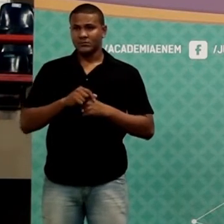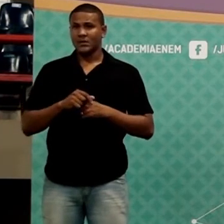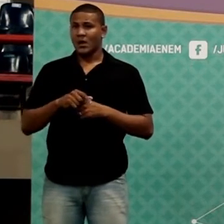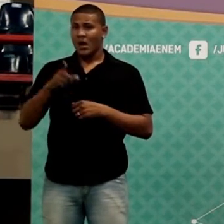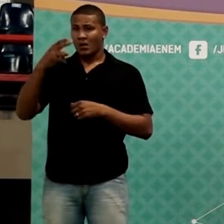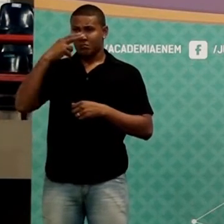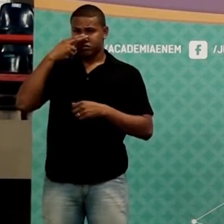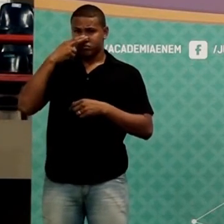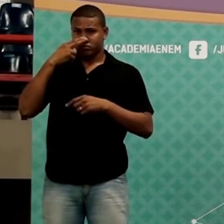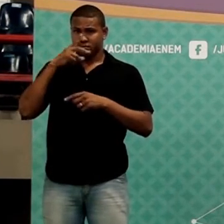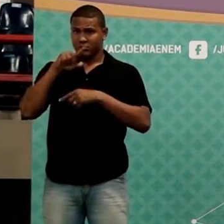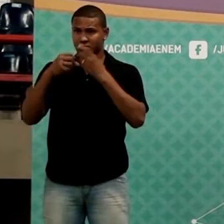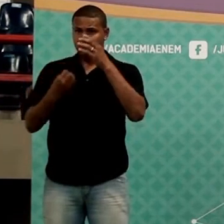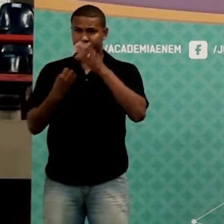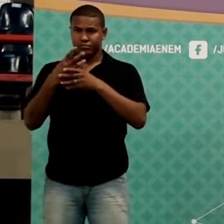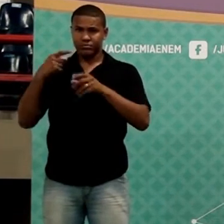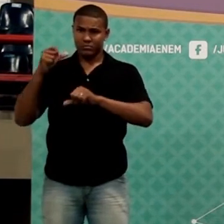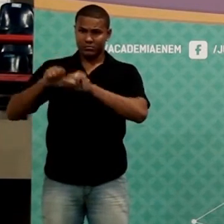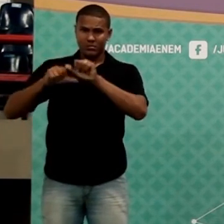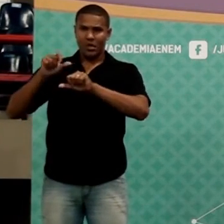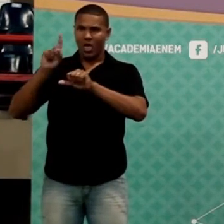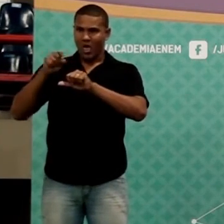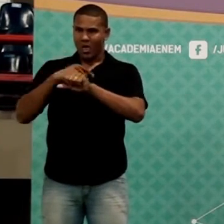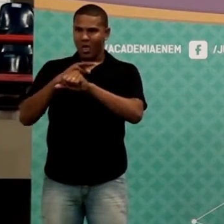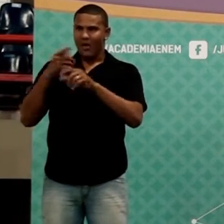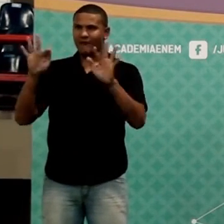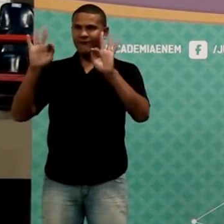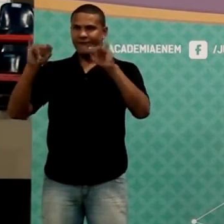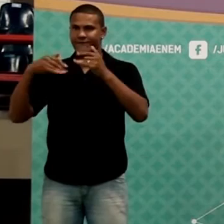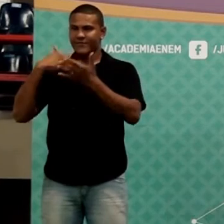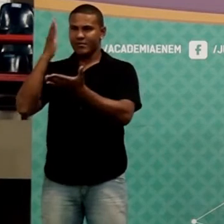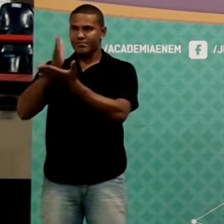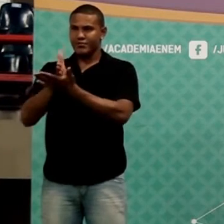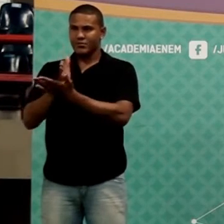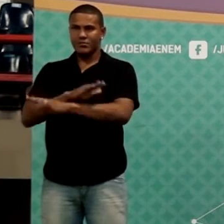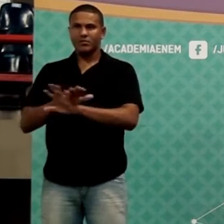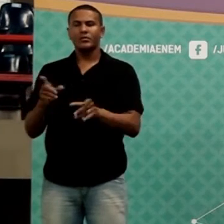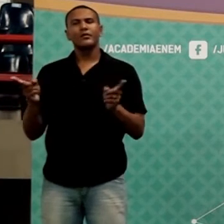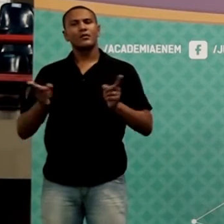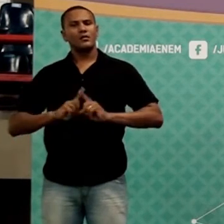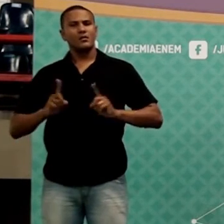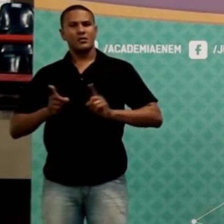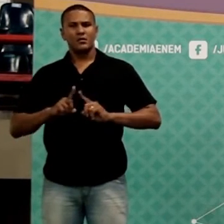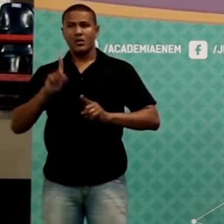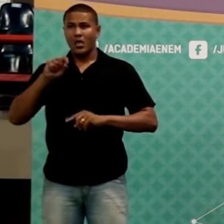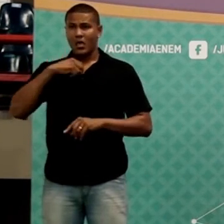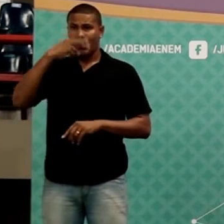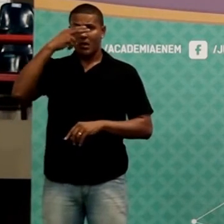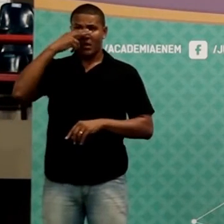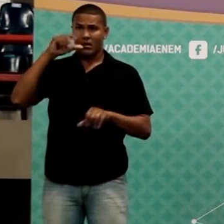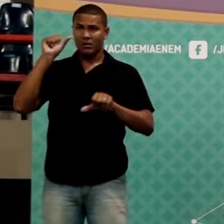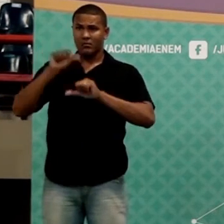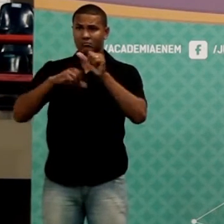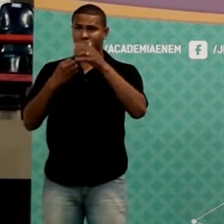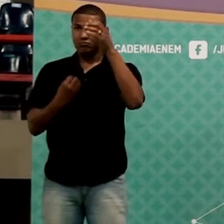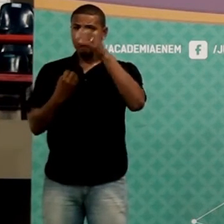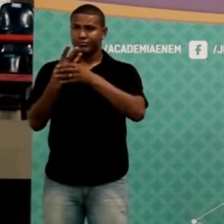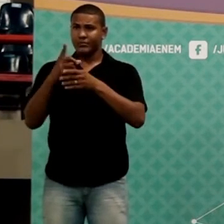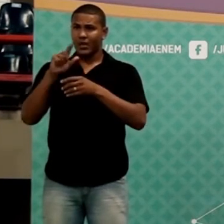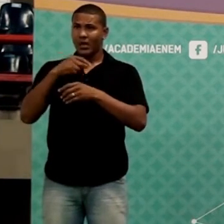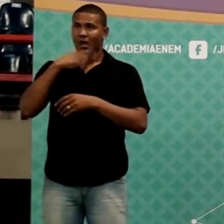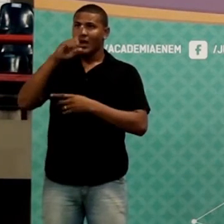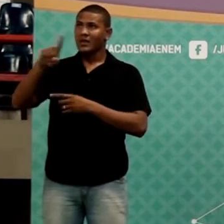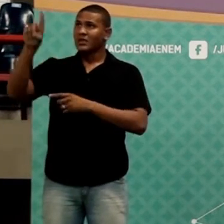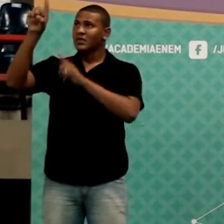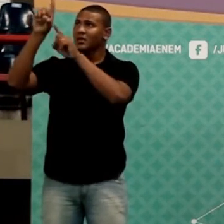não é um movimento para o fim da igreja. A reforma protestante não é um movimento que questiona a existência de